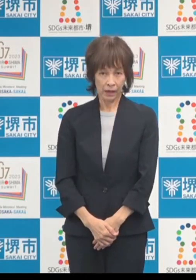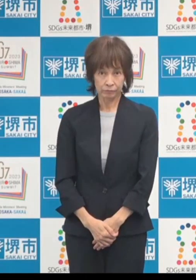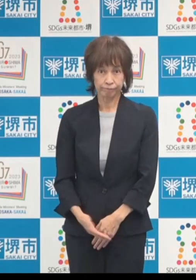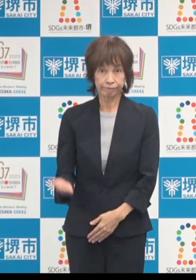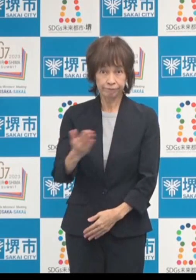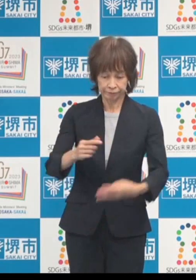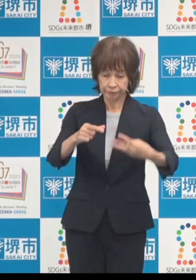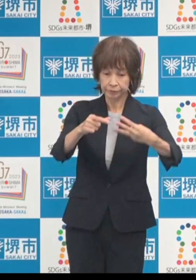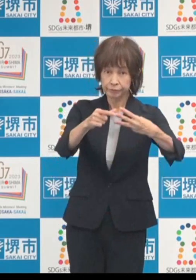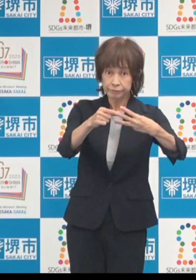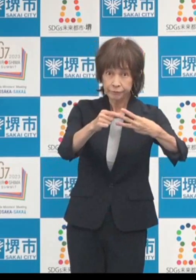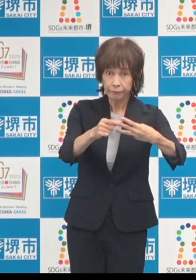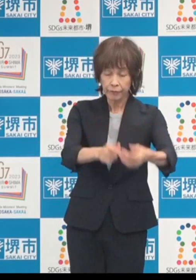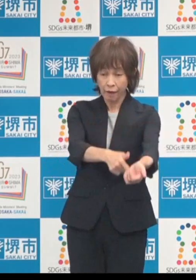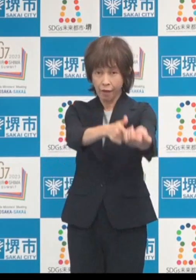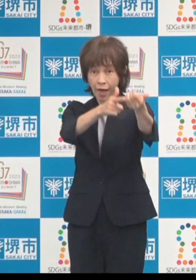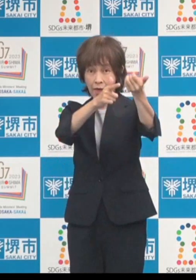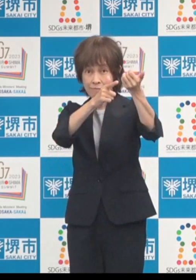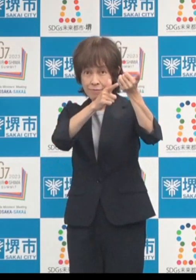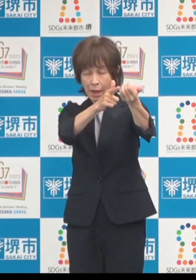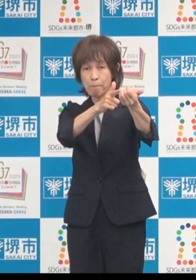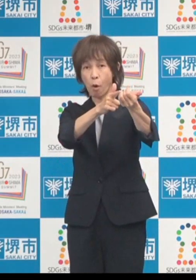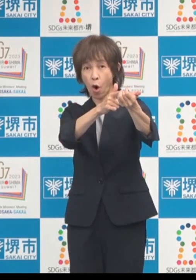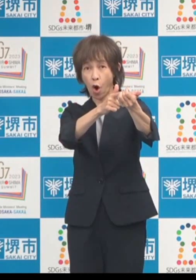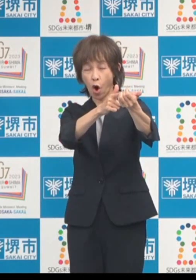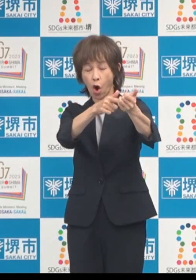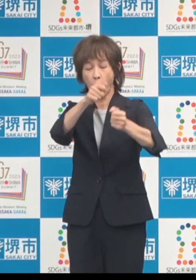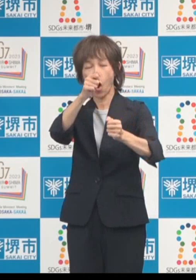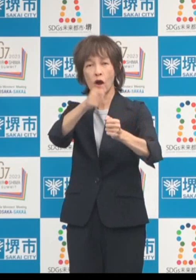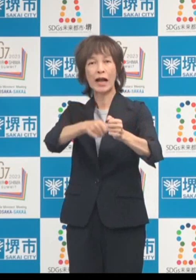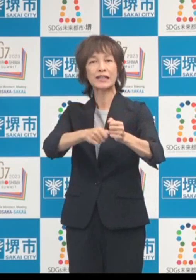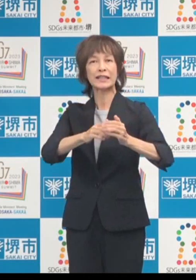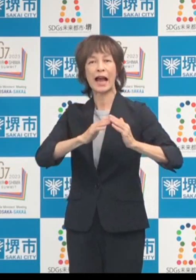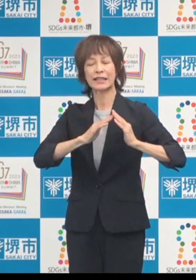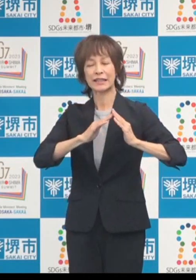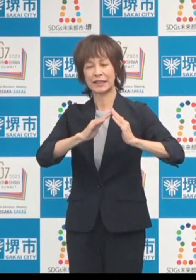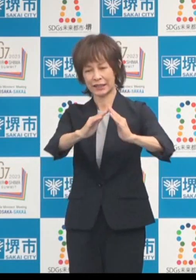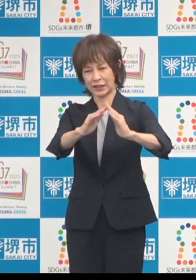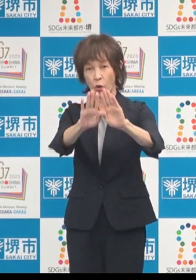次に鉄砲鍛冶屋式の開館についてです。